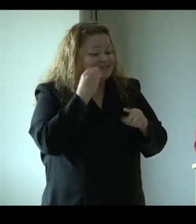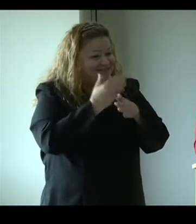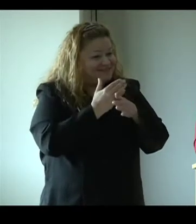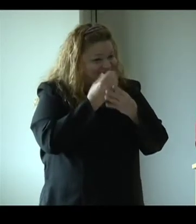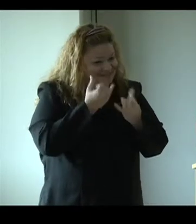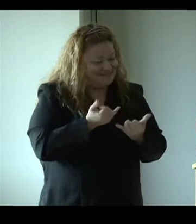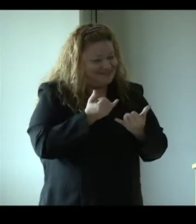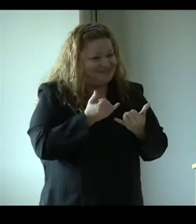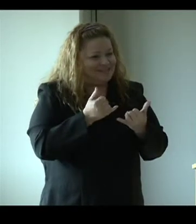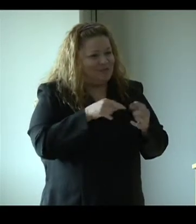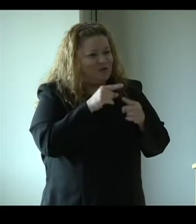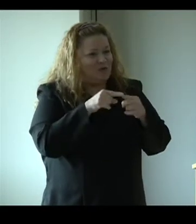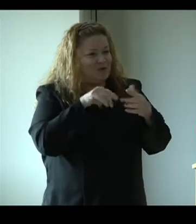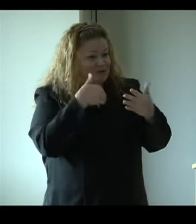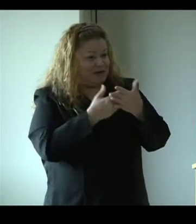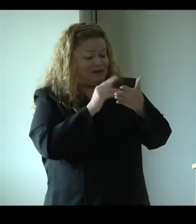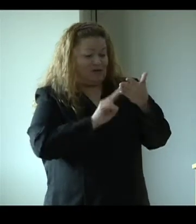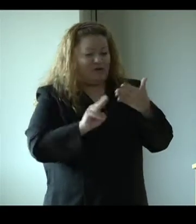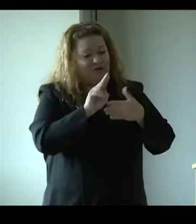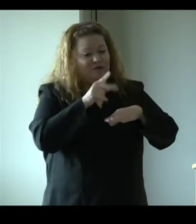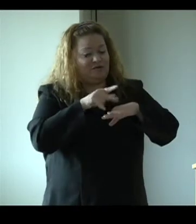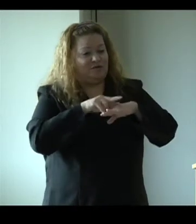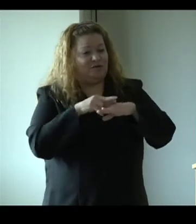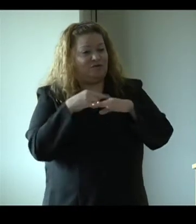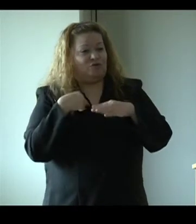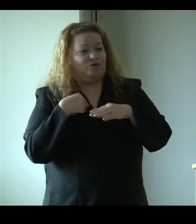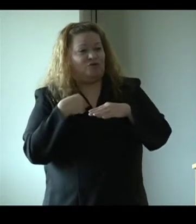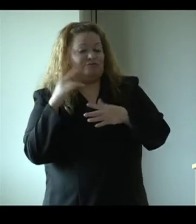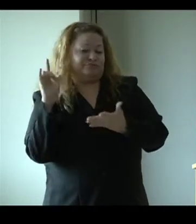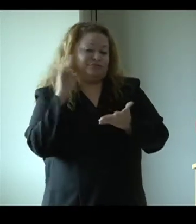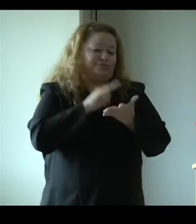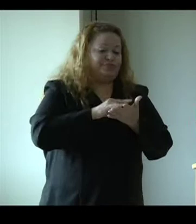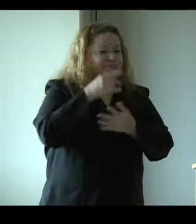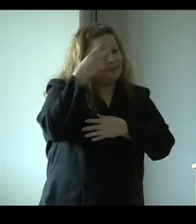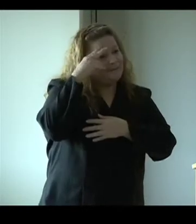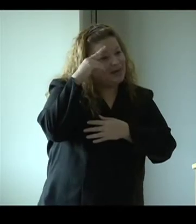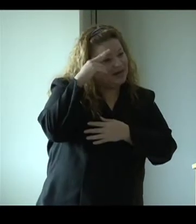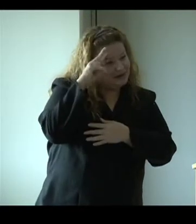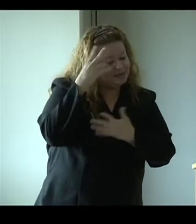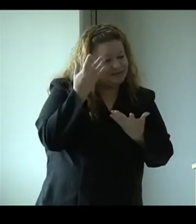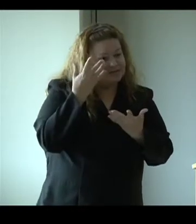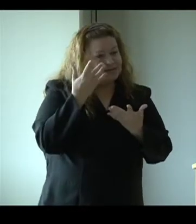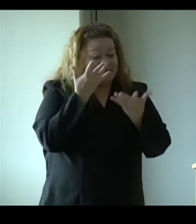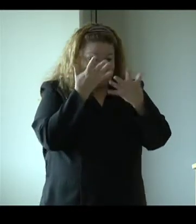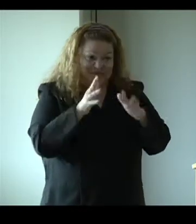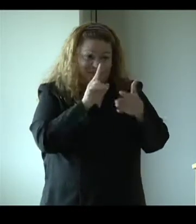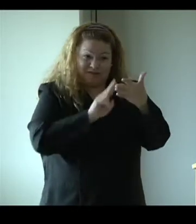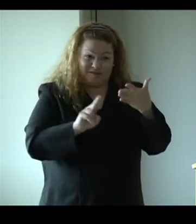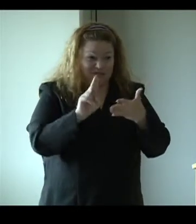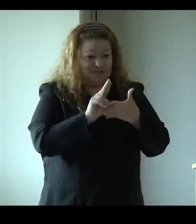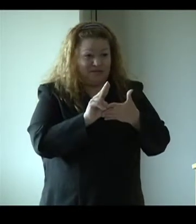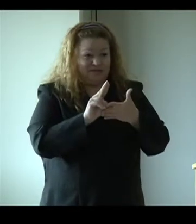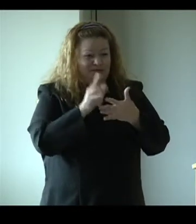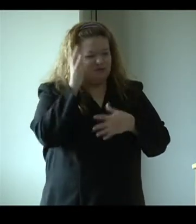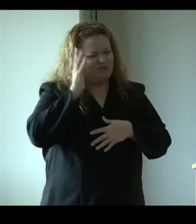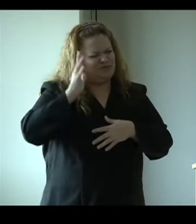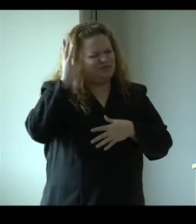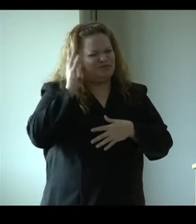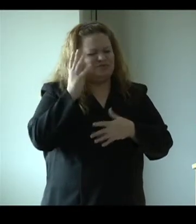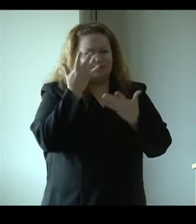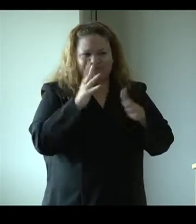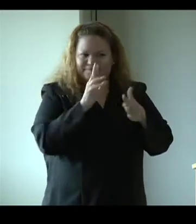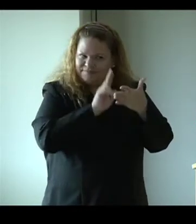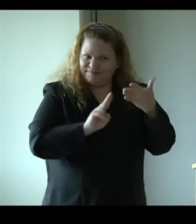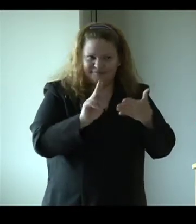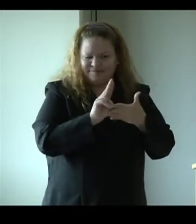cuando yo llegué a la jupe yo venía de México de una universidad digo de haber salido de la universidad hacía muchos años